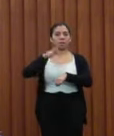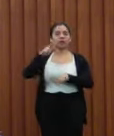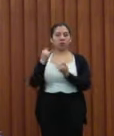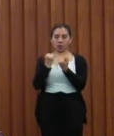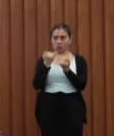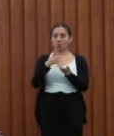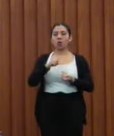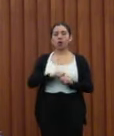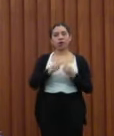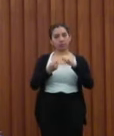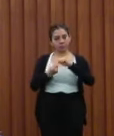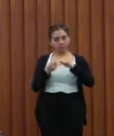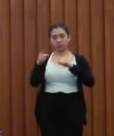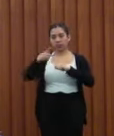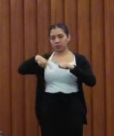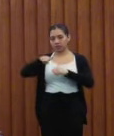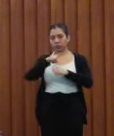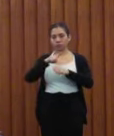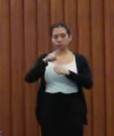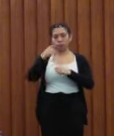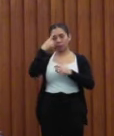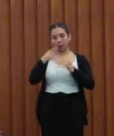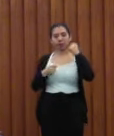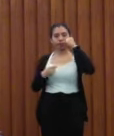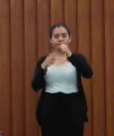defensoras y defensores de derechos humanos,